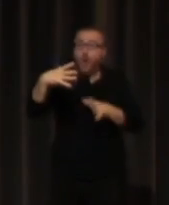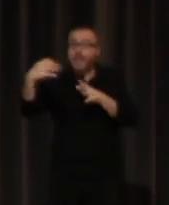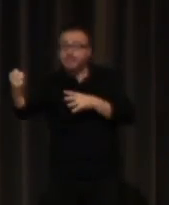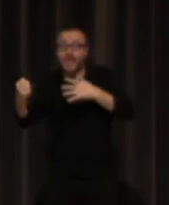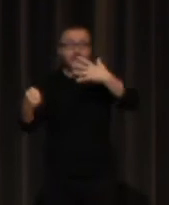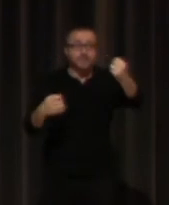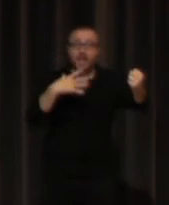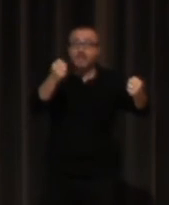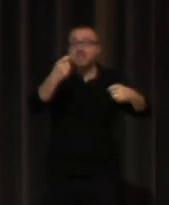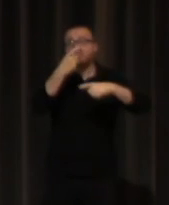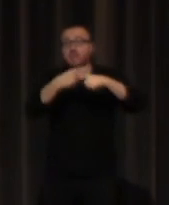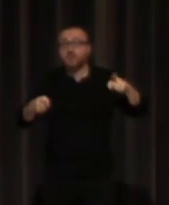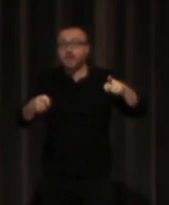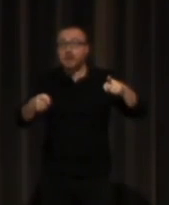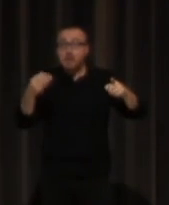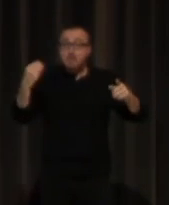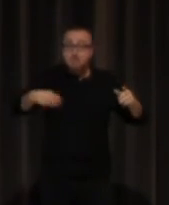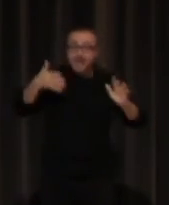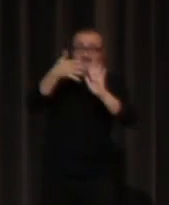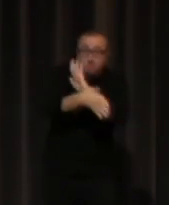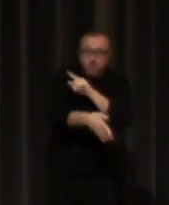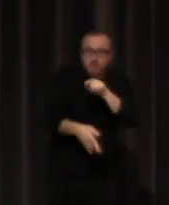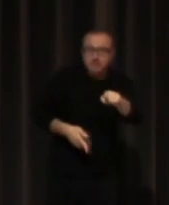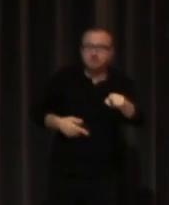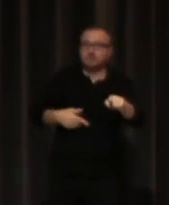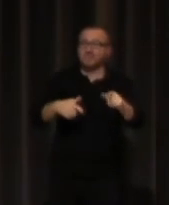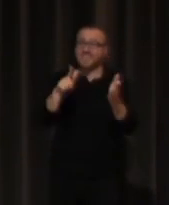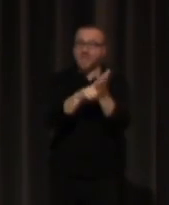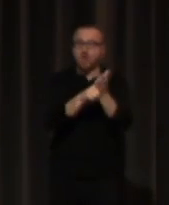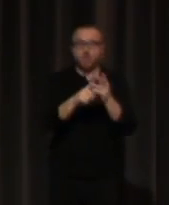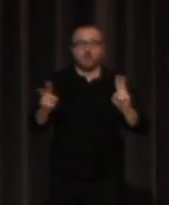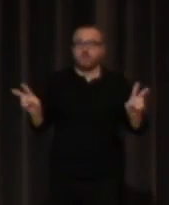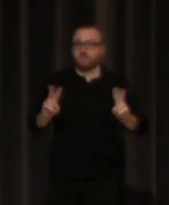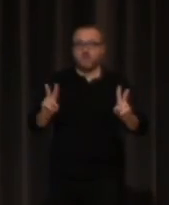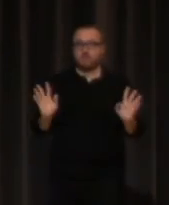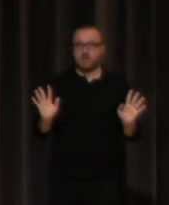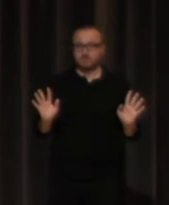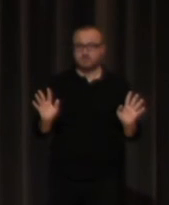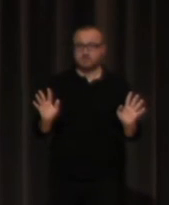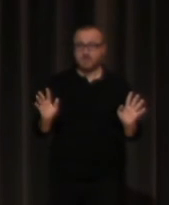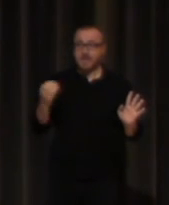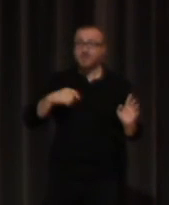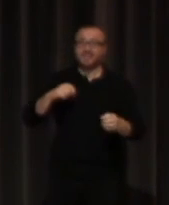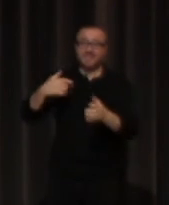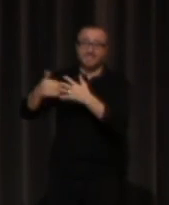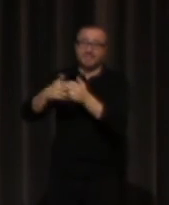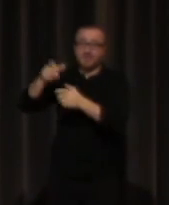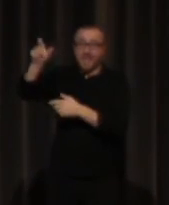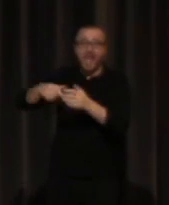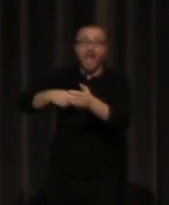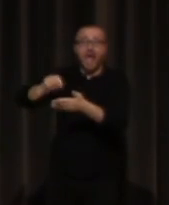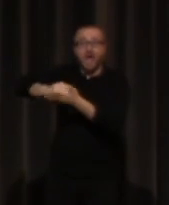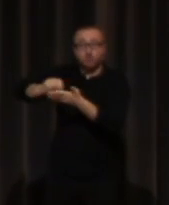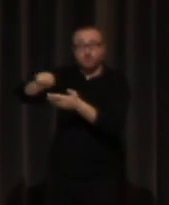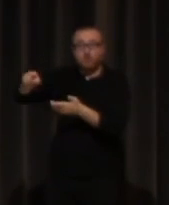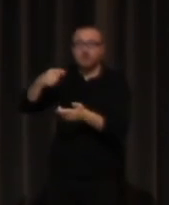pregunta, abans de començar a traduir, que ens hem de fer és aquesta pregunta de Srećko Kosovel: ens estimem,